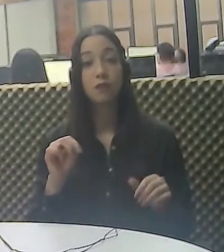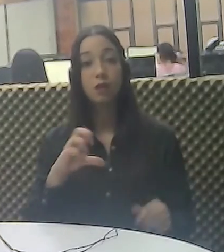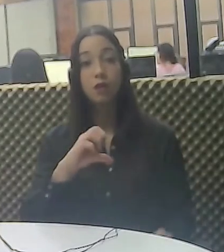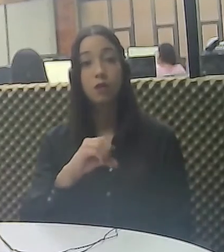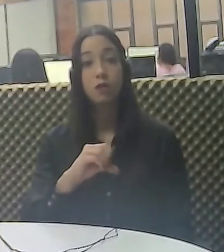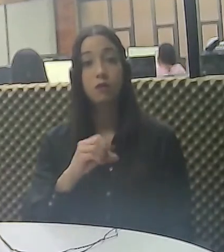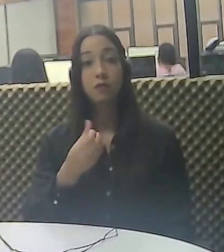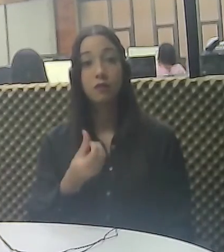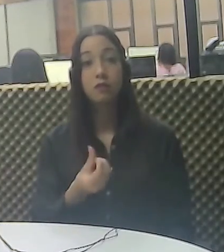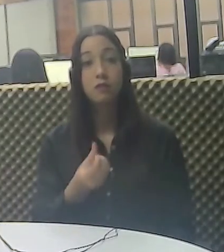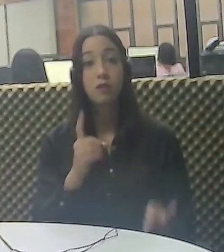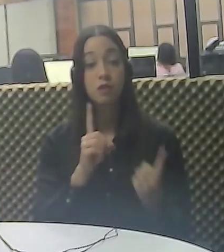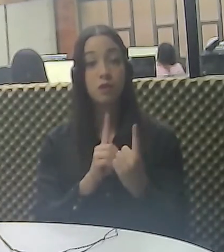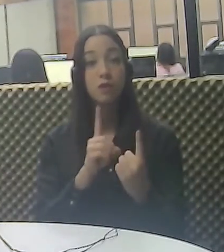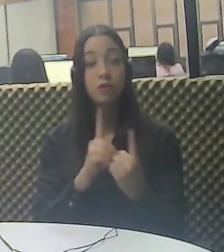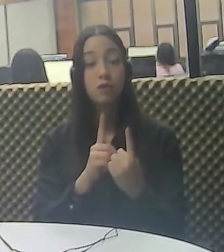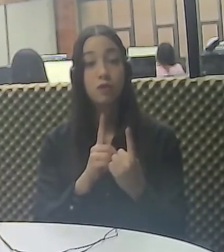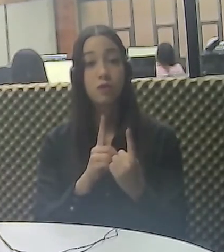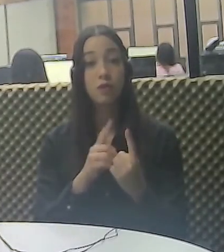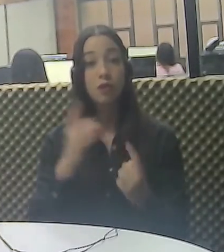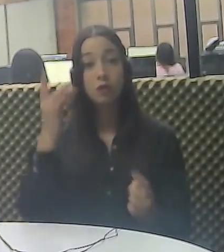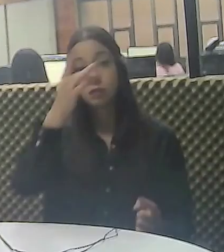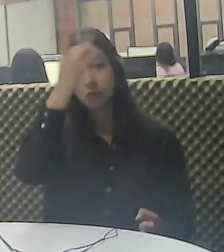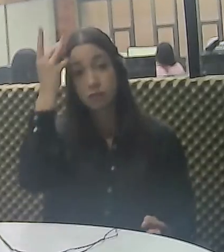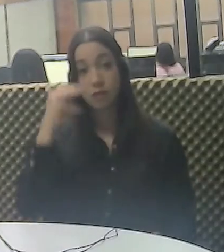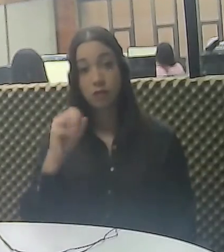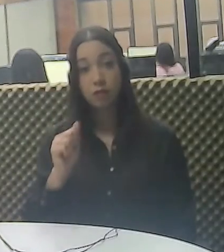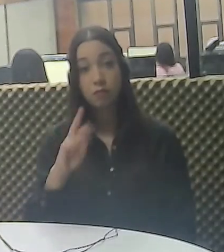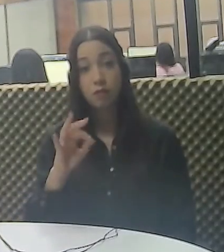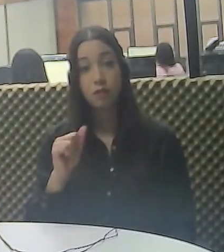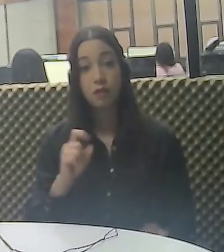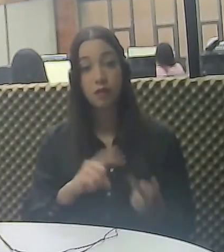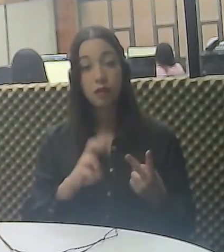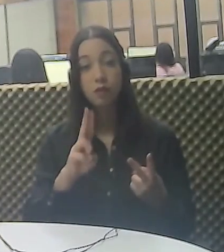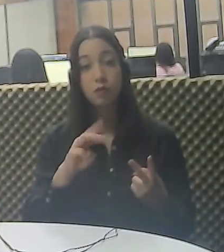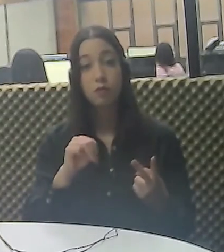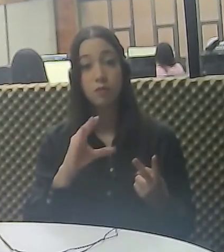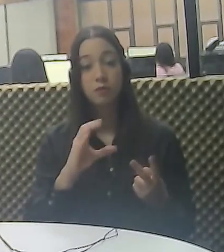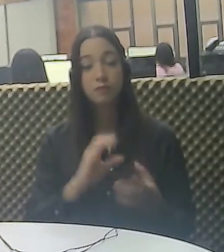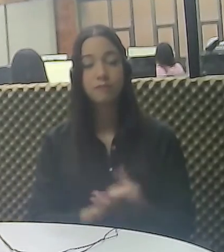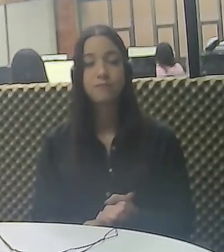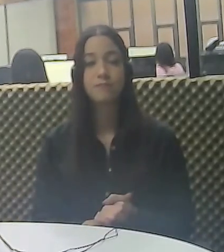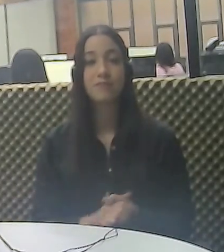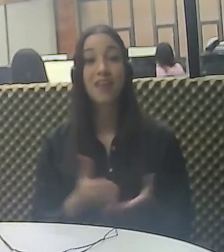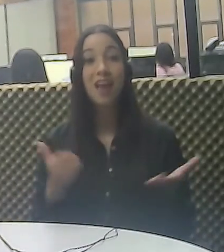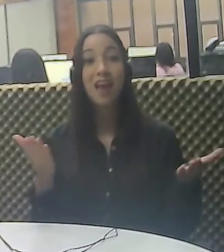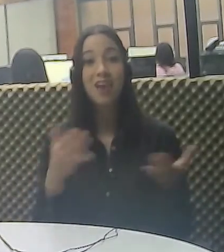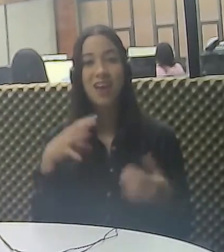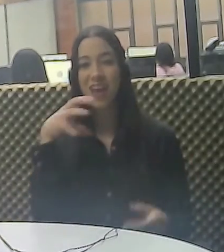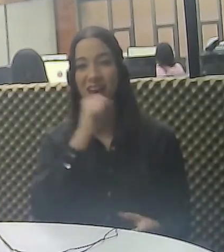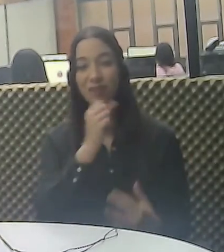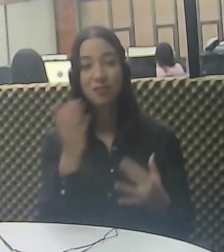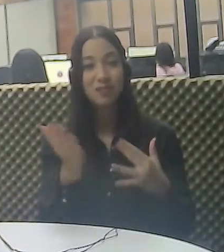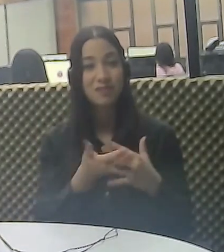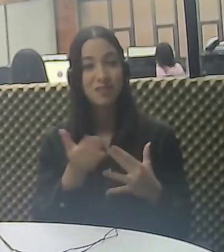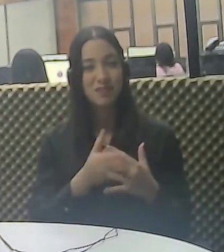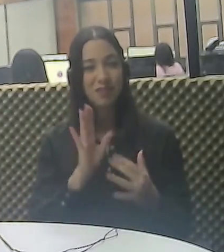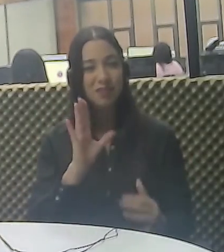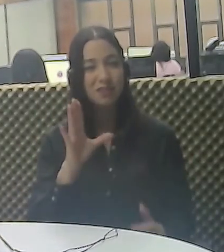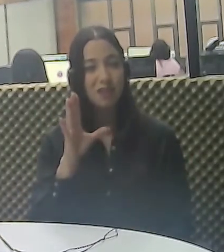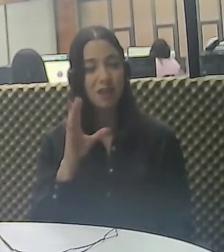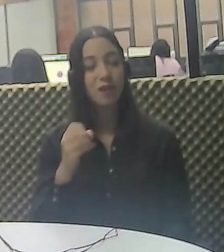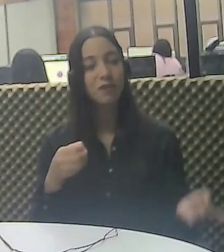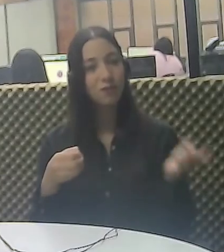96 atendimentos prestados pelo Santa Marta pelo Mc e agora vamos para um rápido intervalo e já já